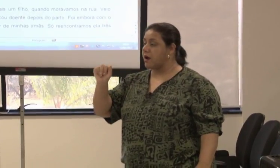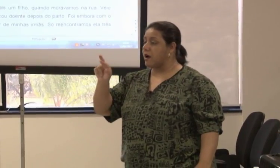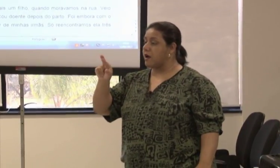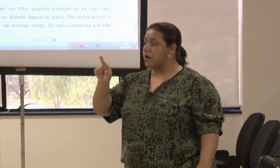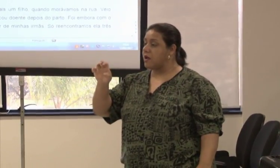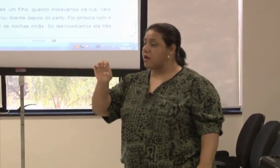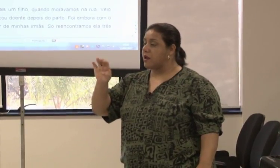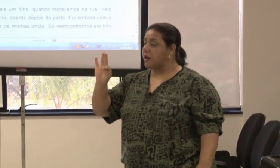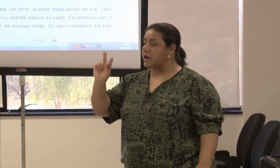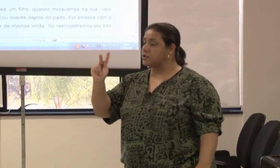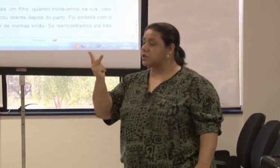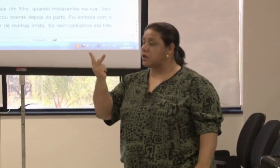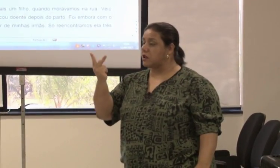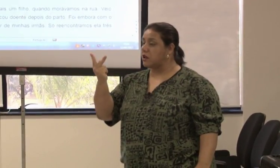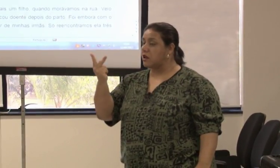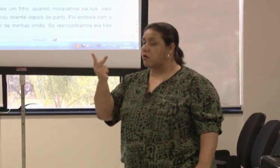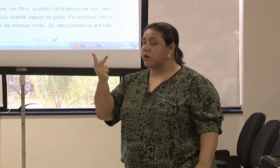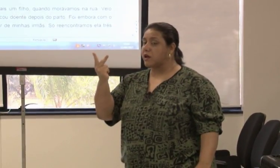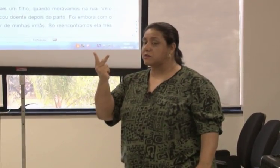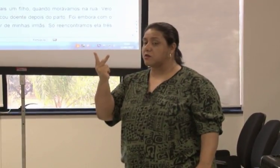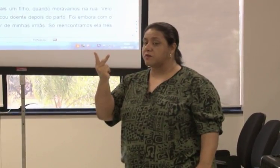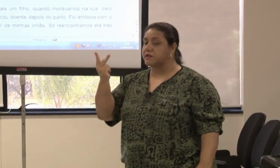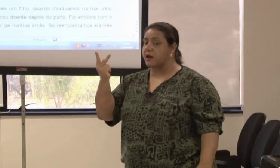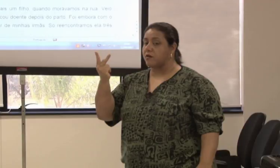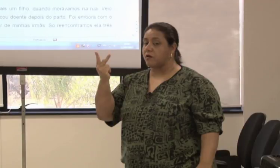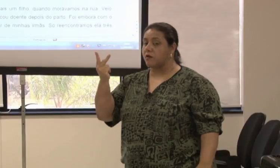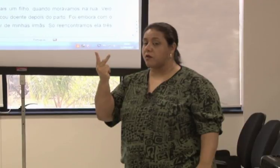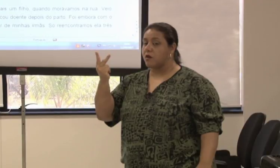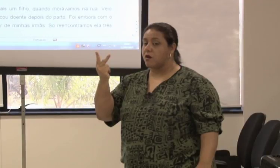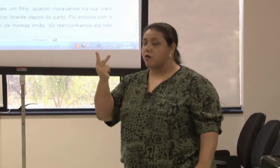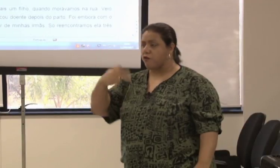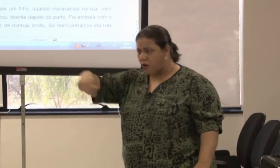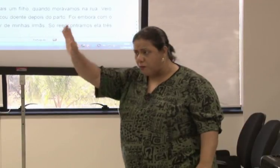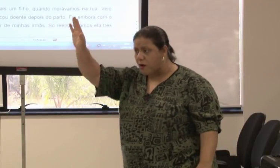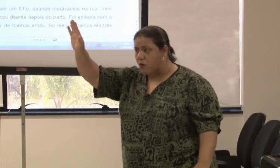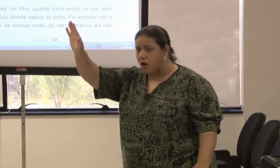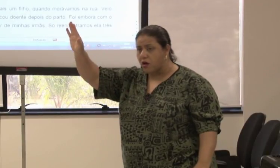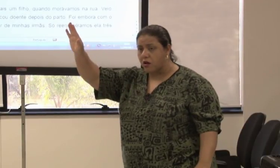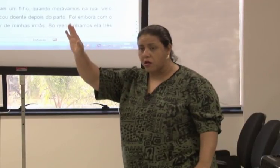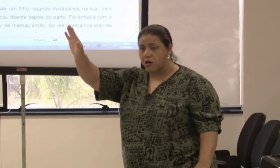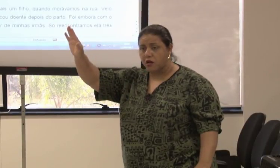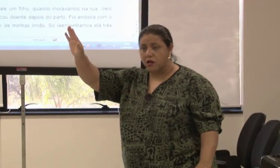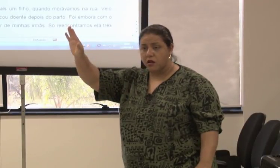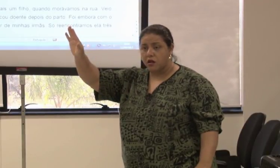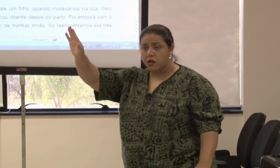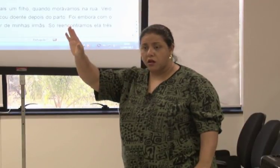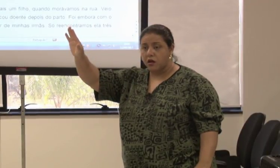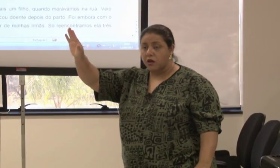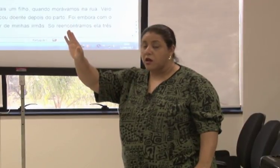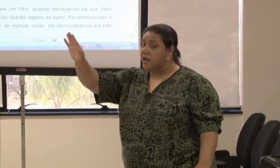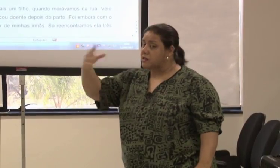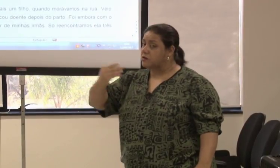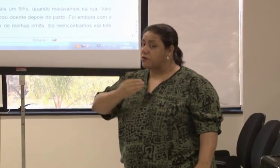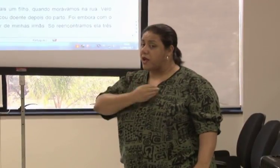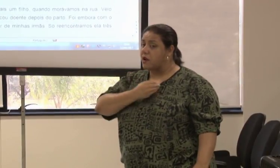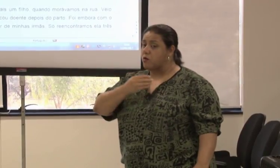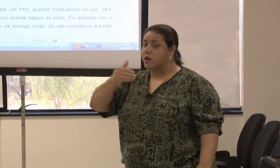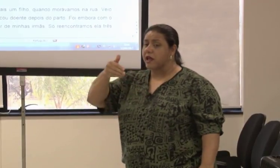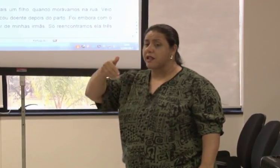Margarete. O que eles fizeram? Foram para a rua? Eles viveram? O que tem